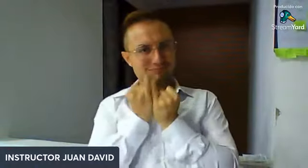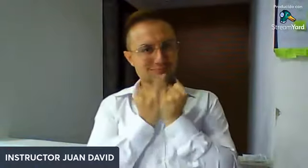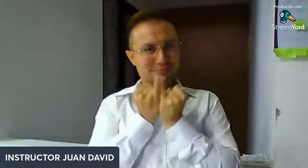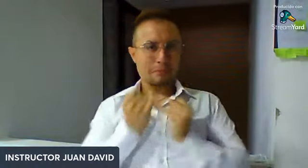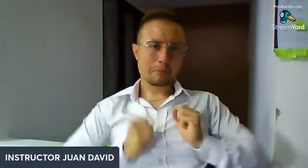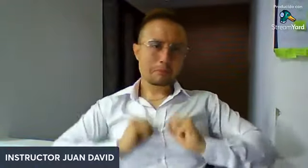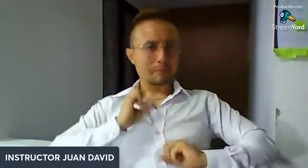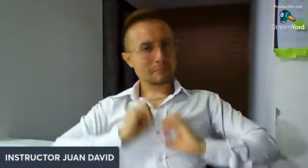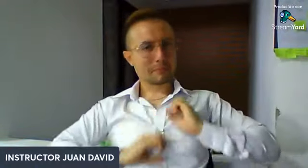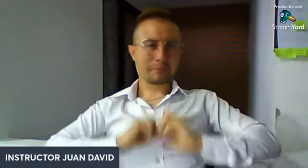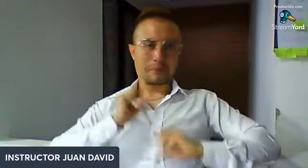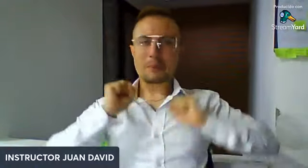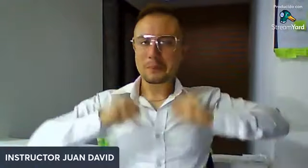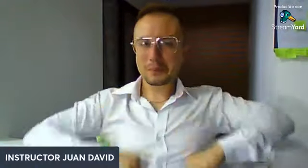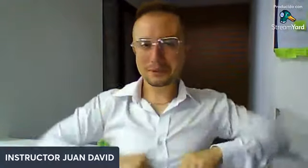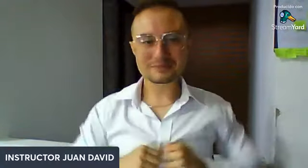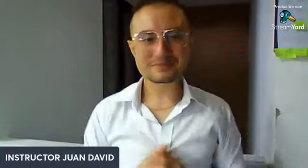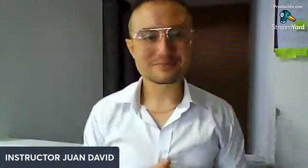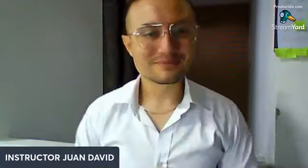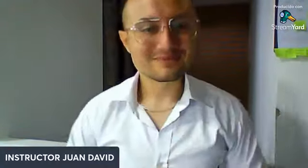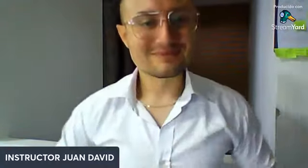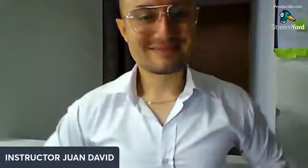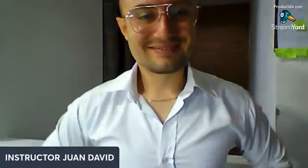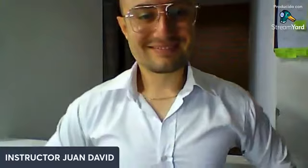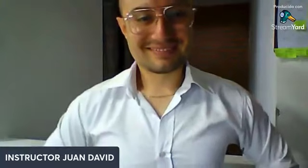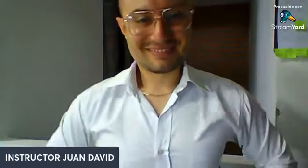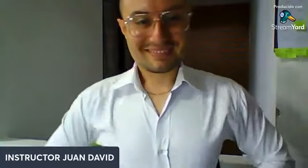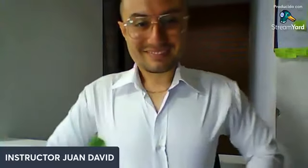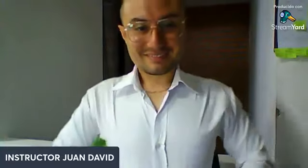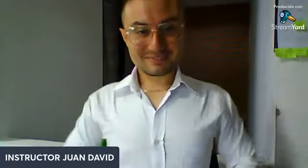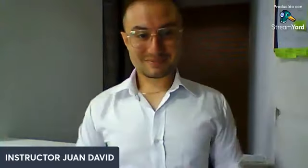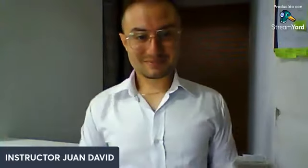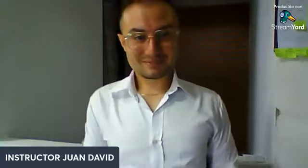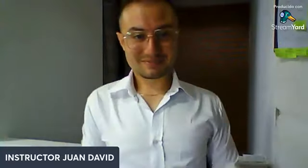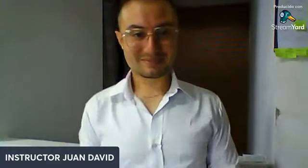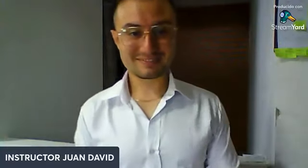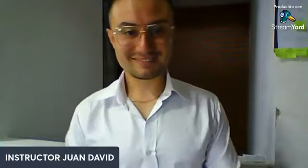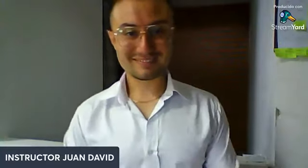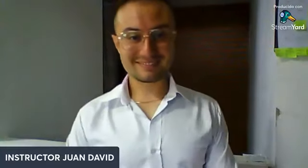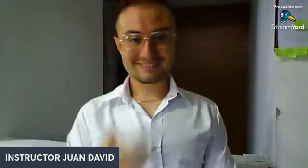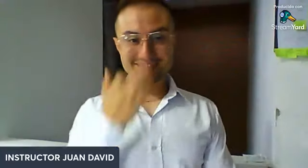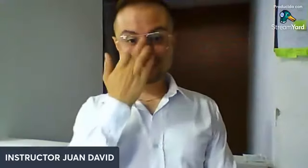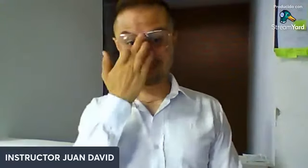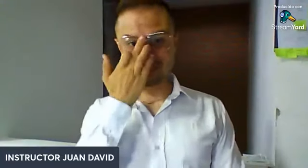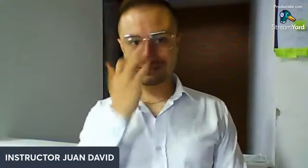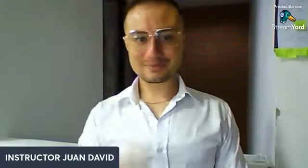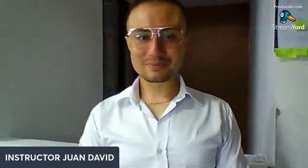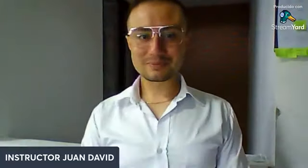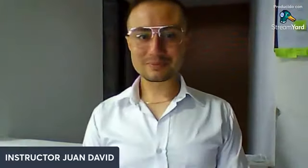ustedes, pero ustedes van a ir haciendo el ejercicio como si estuvieran hablando solos.